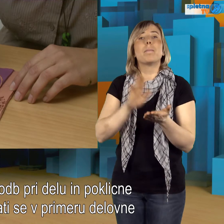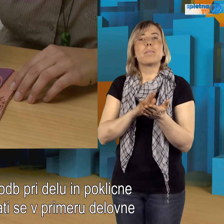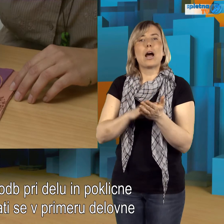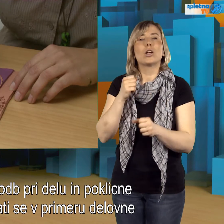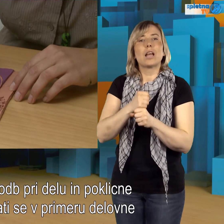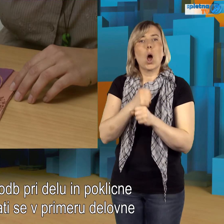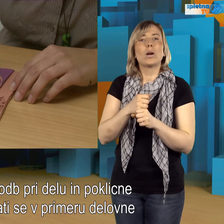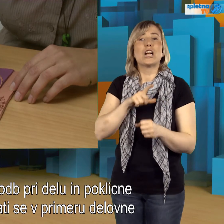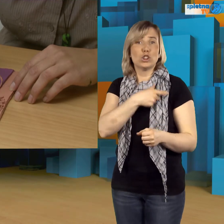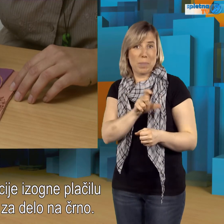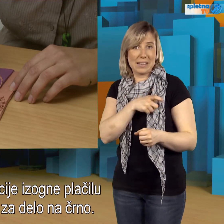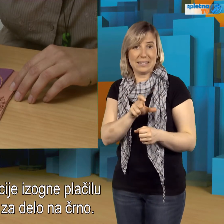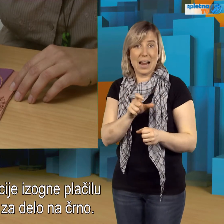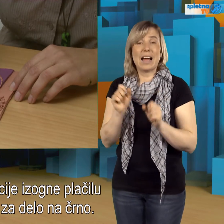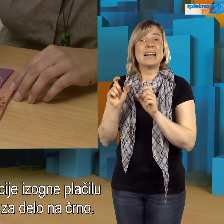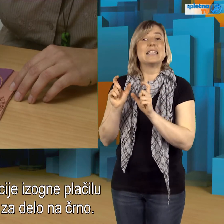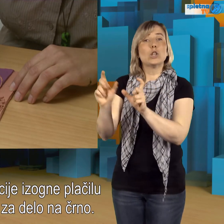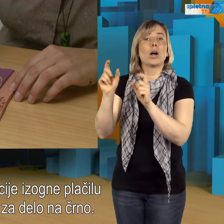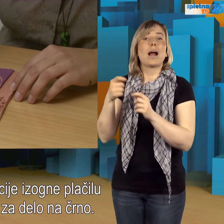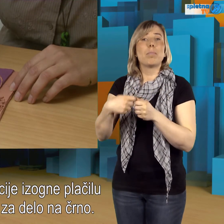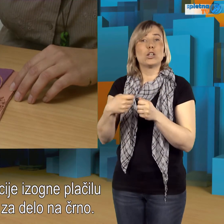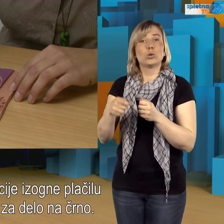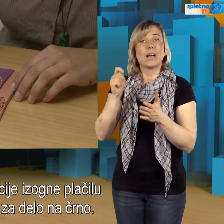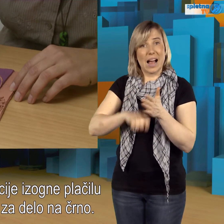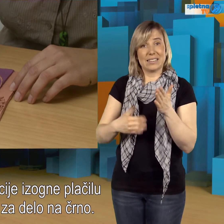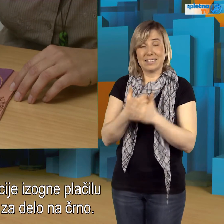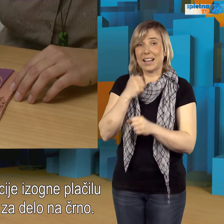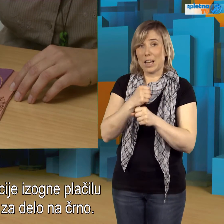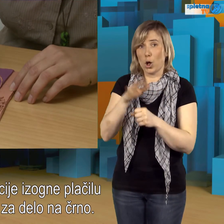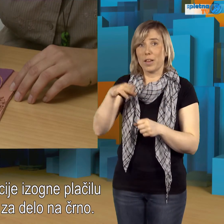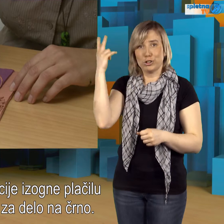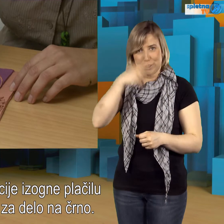Hkrati se v primeru delovne inšpekcije izogne plačilu kazni za delo na črno.